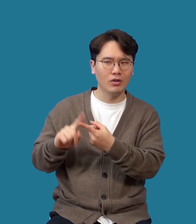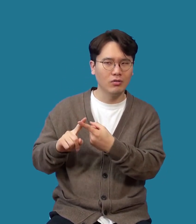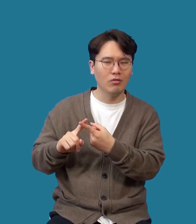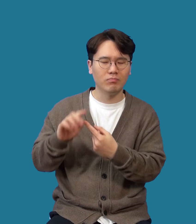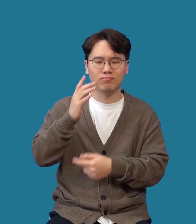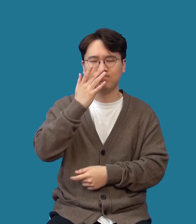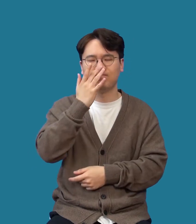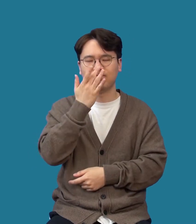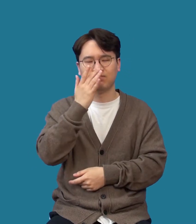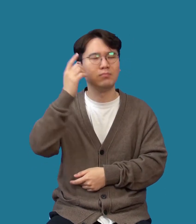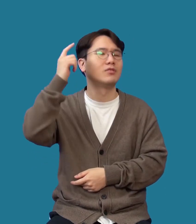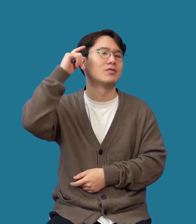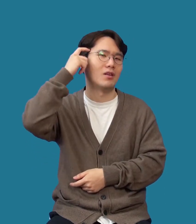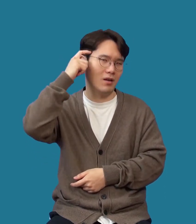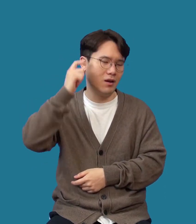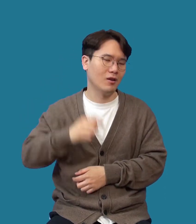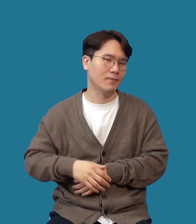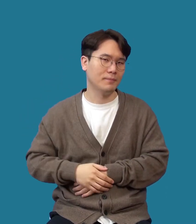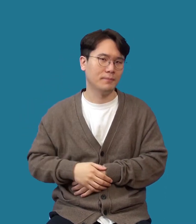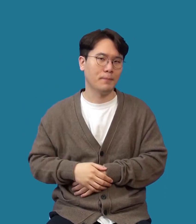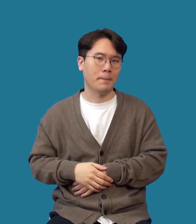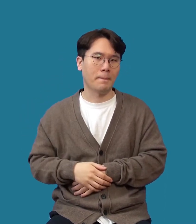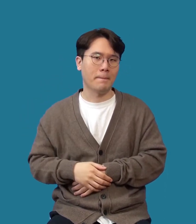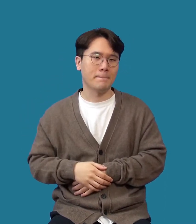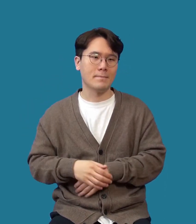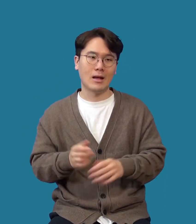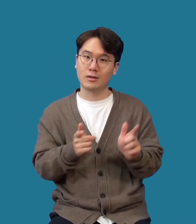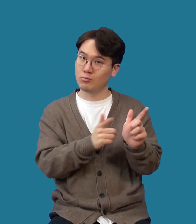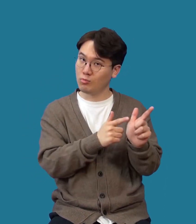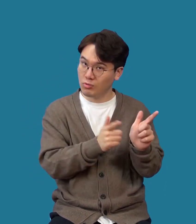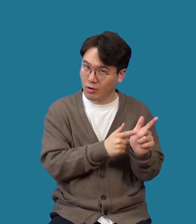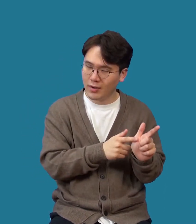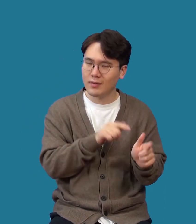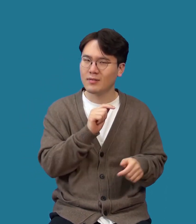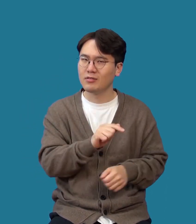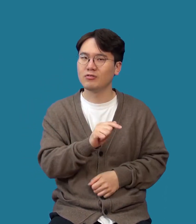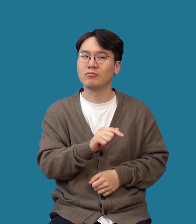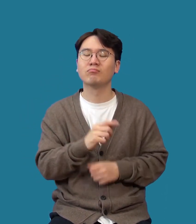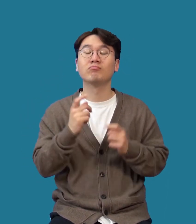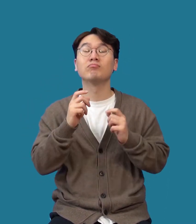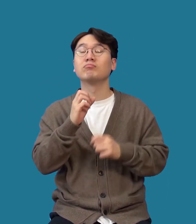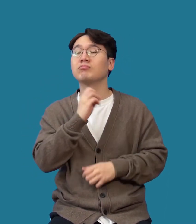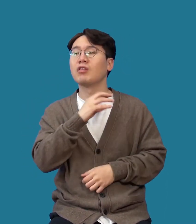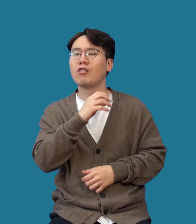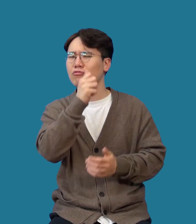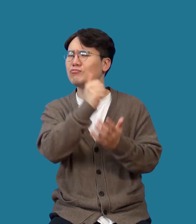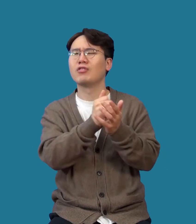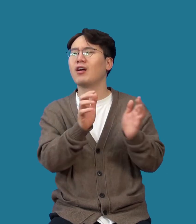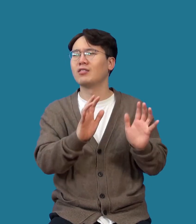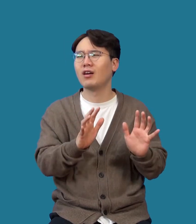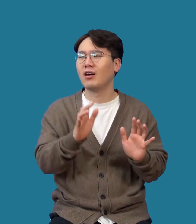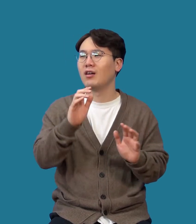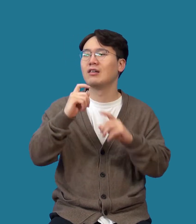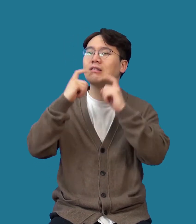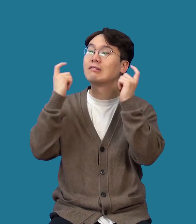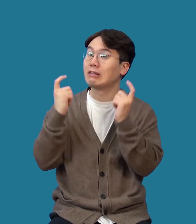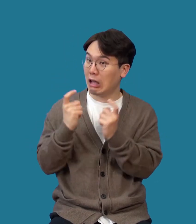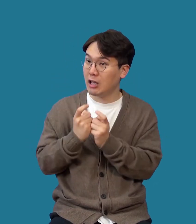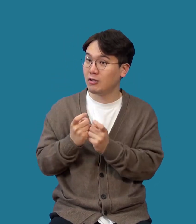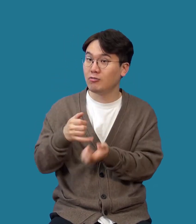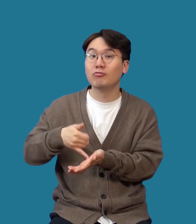동성애를 죄라고 하지 않고 이 개인의 성적 취향일 뿐이라고 합니다. 낙태를 죄라고 하지